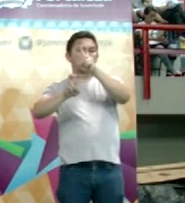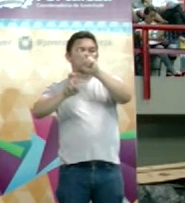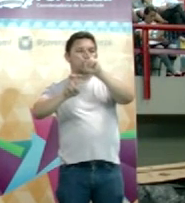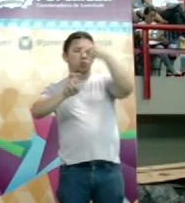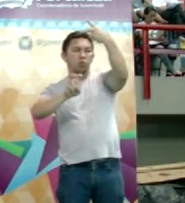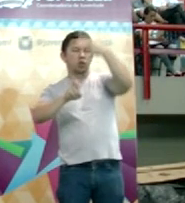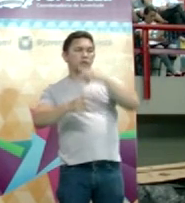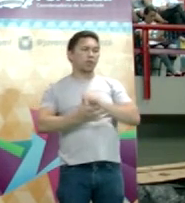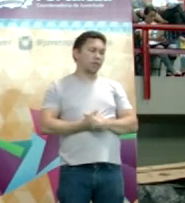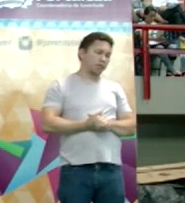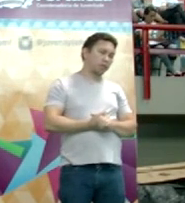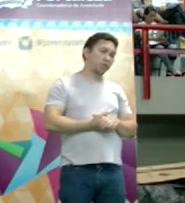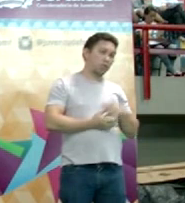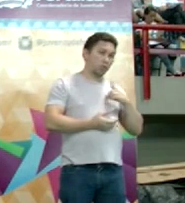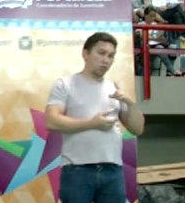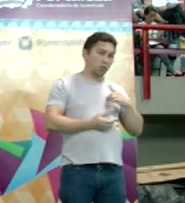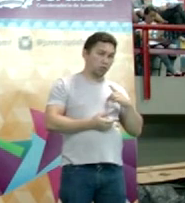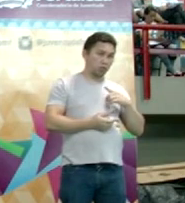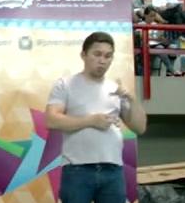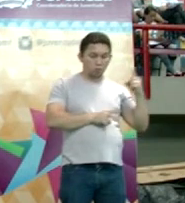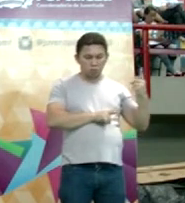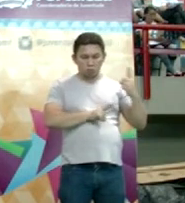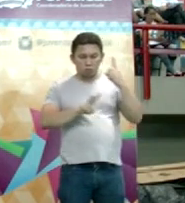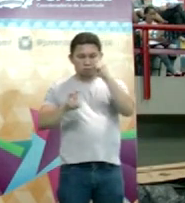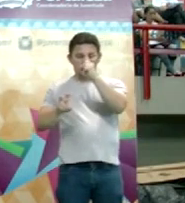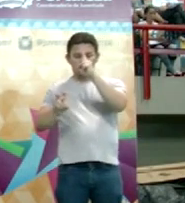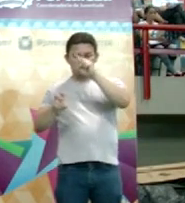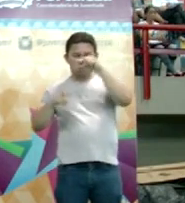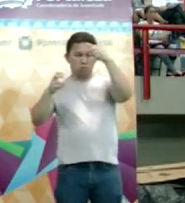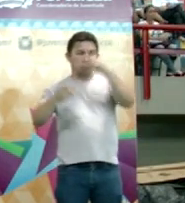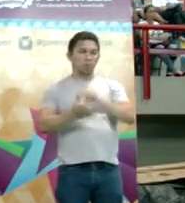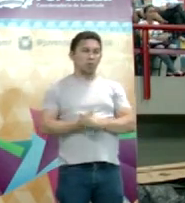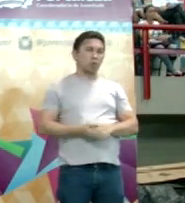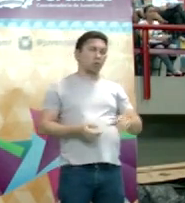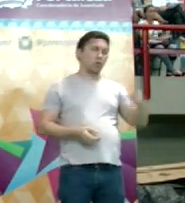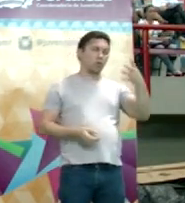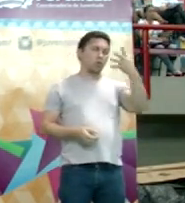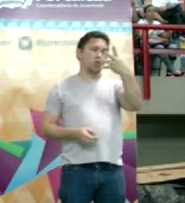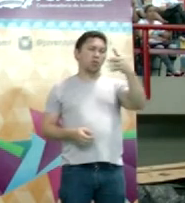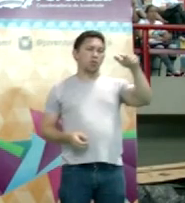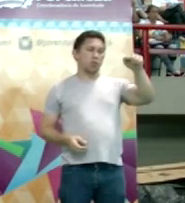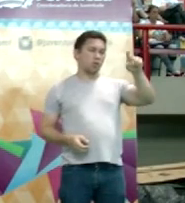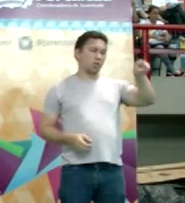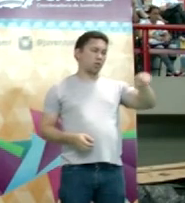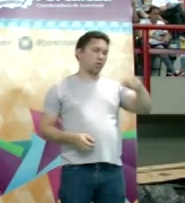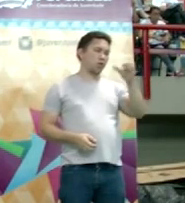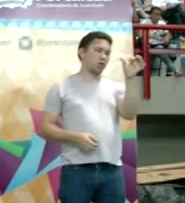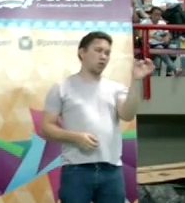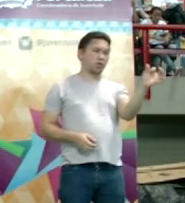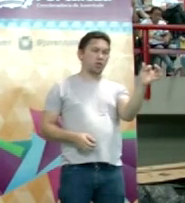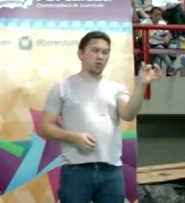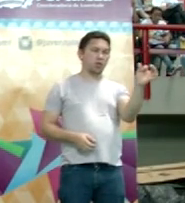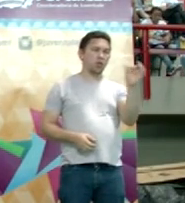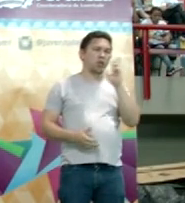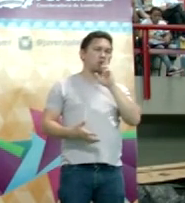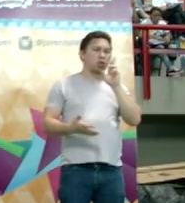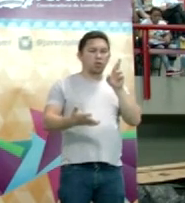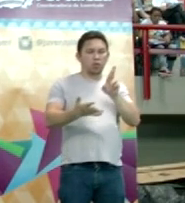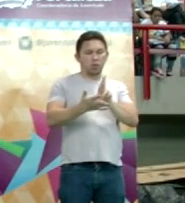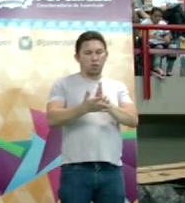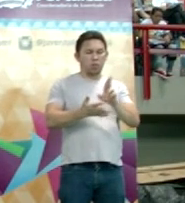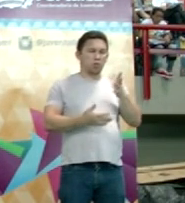então quando você acrescer um quinto, vão dar 47 47,6. Portanto, vai